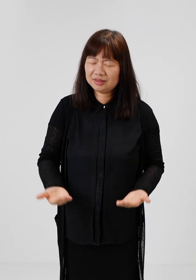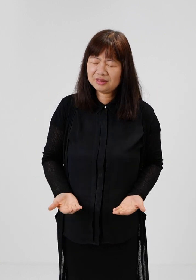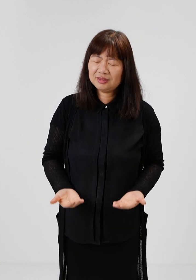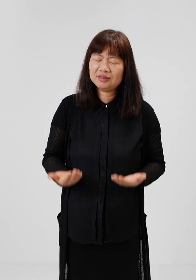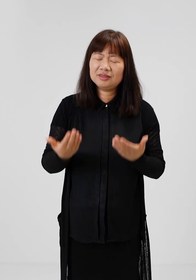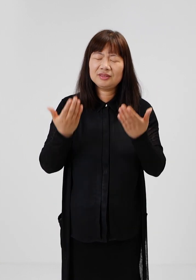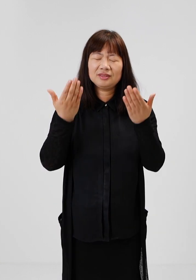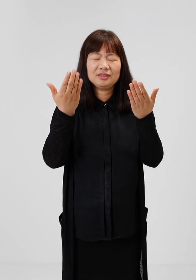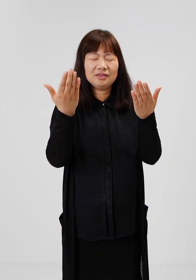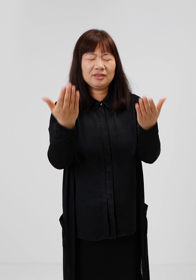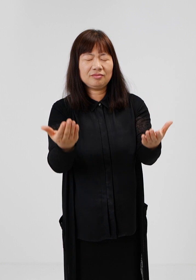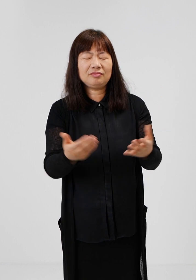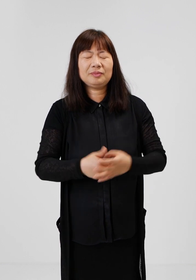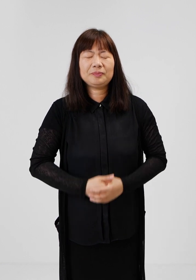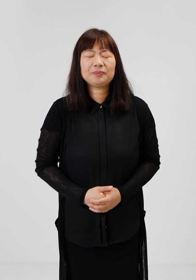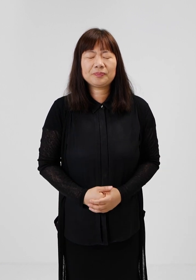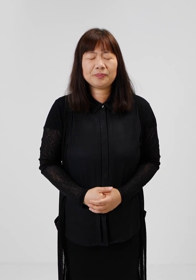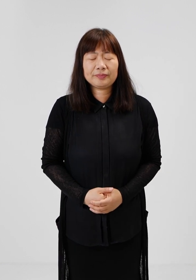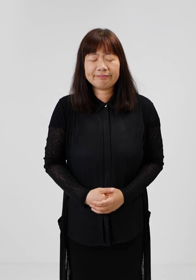드리리.